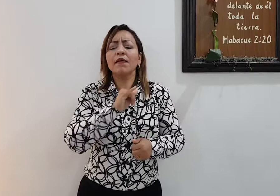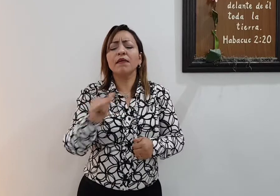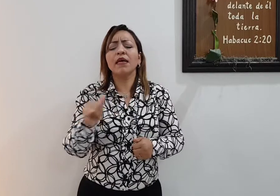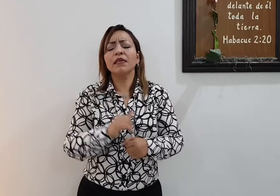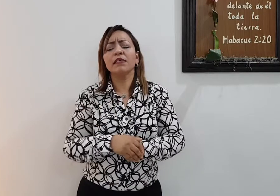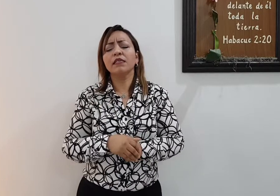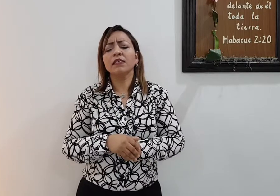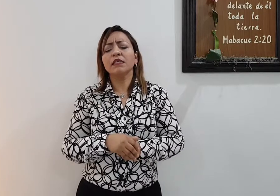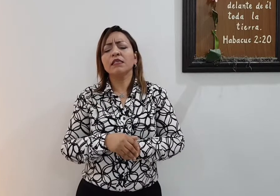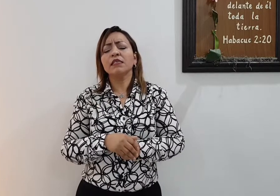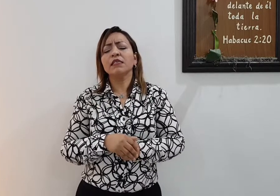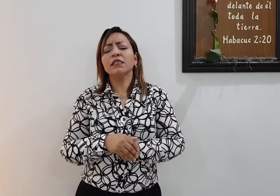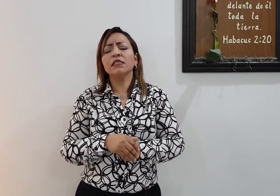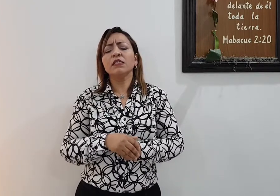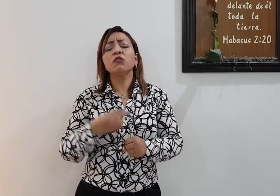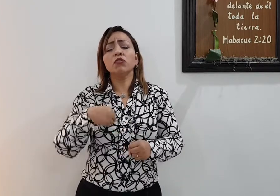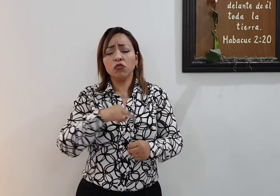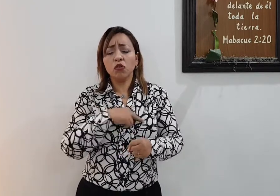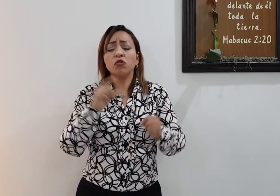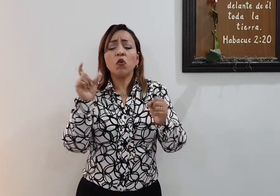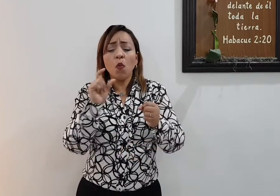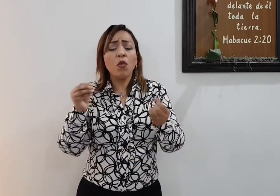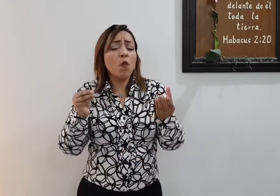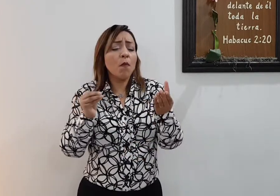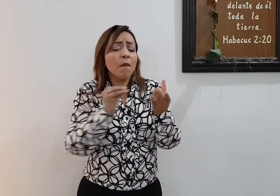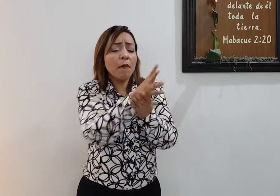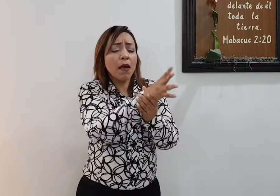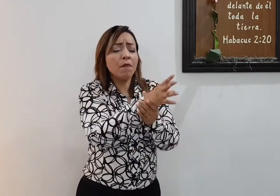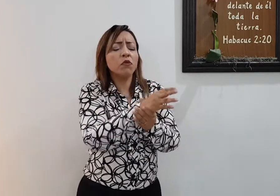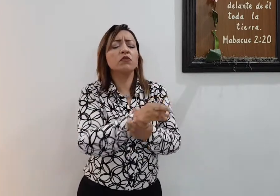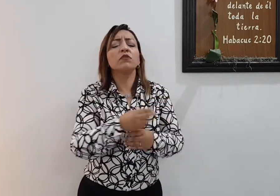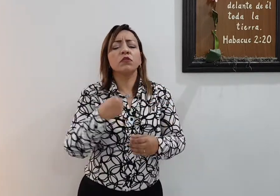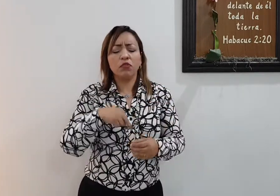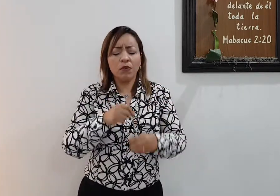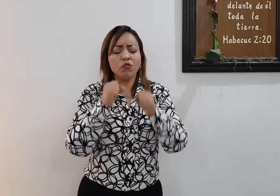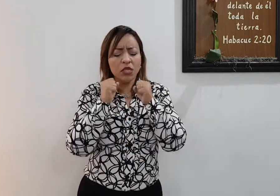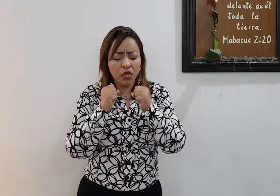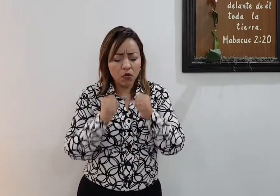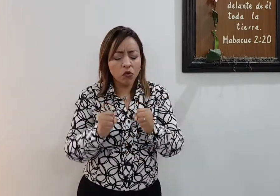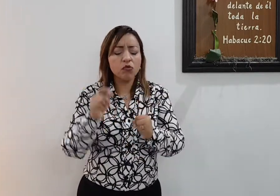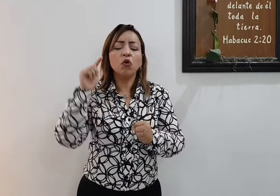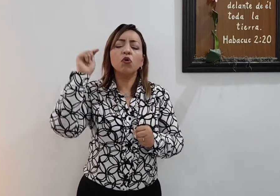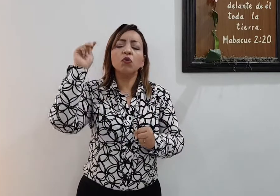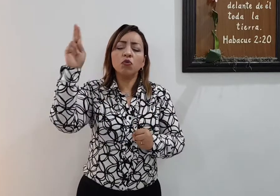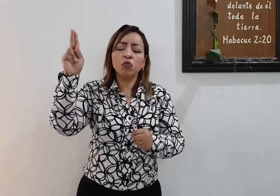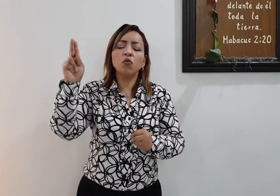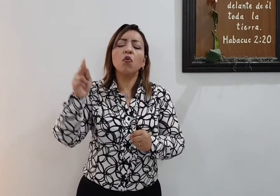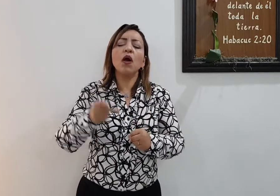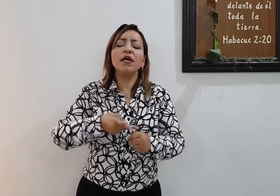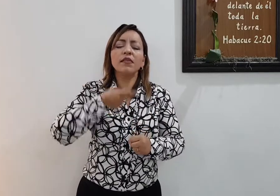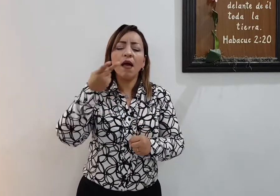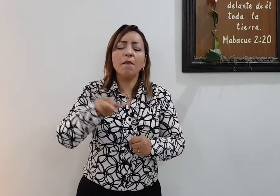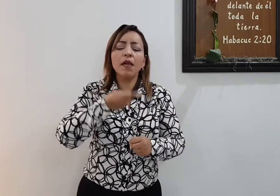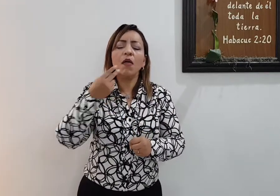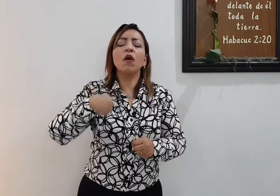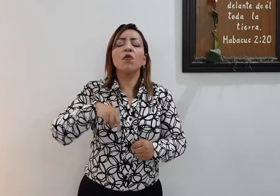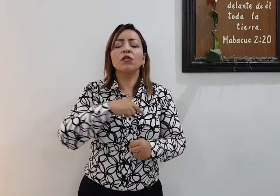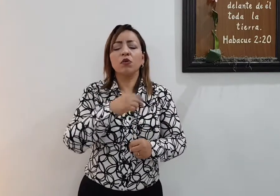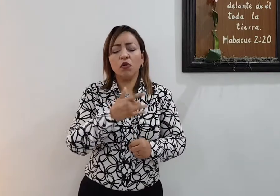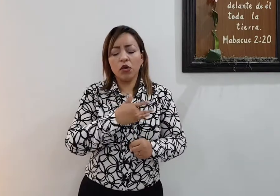salgamos convencidos de que tú has hablado a nuestro corazón. Bendícenos en esta mañana, pues en Jesucristo te lo